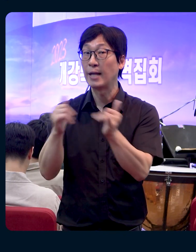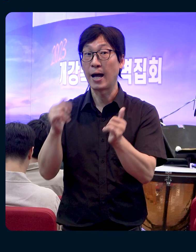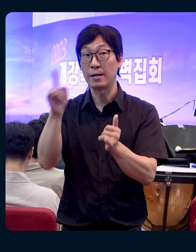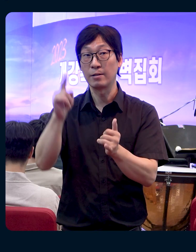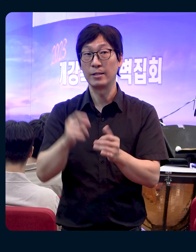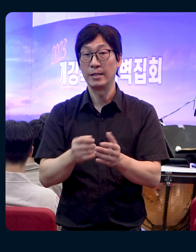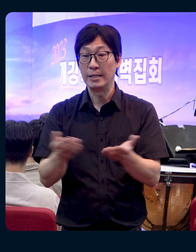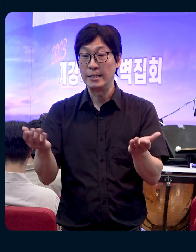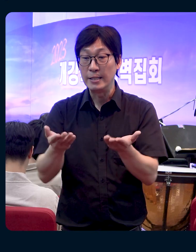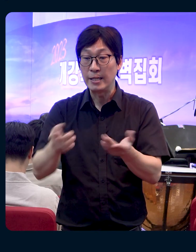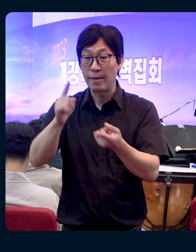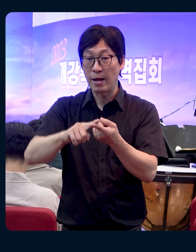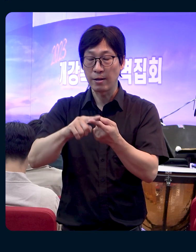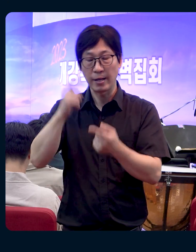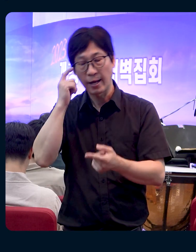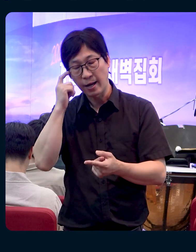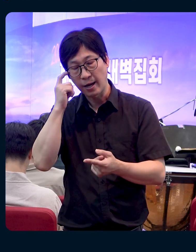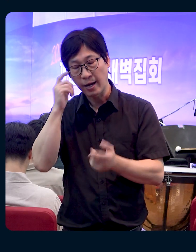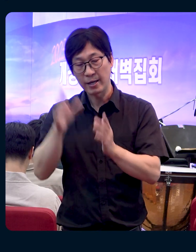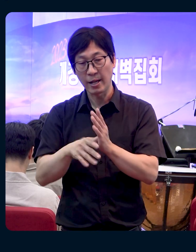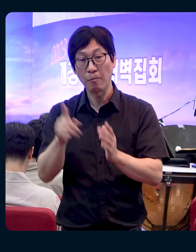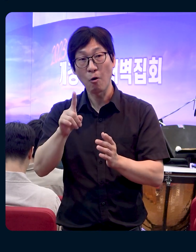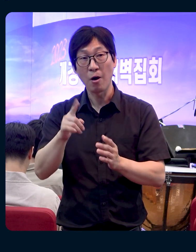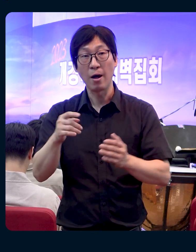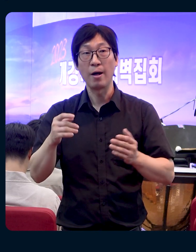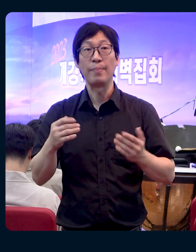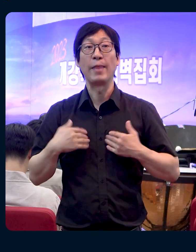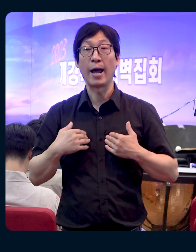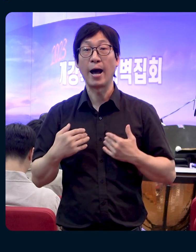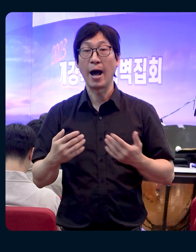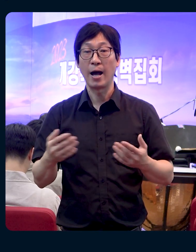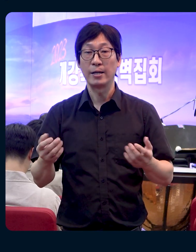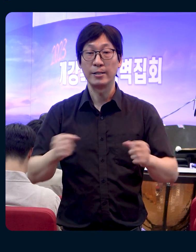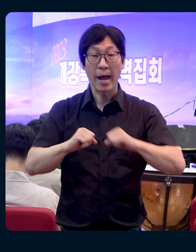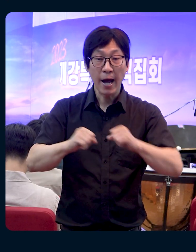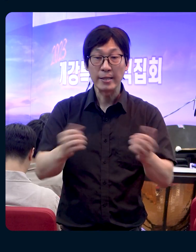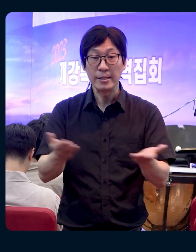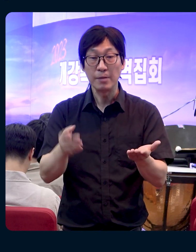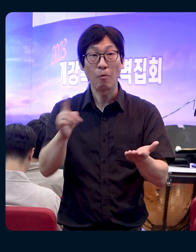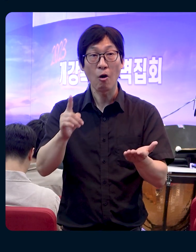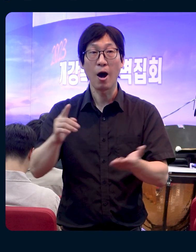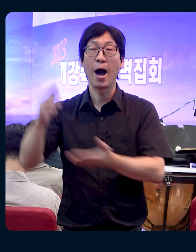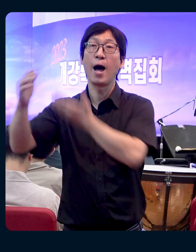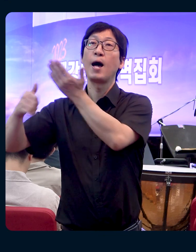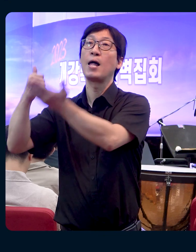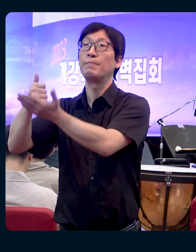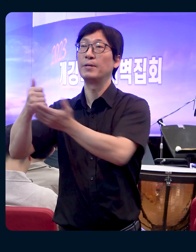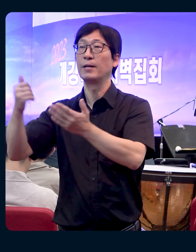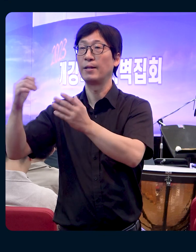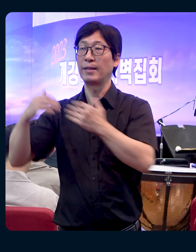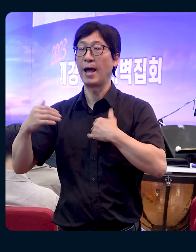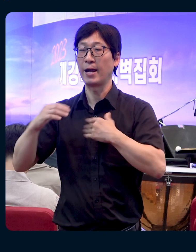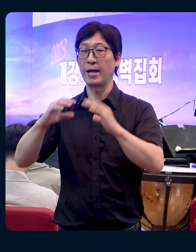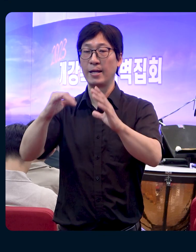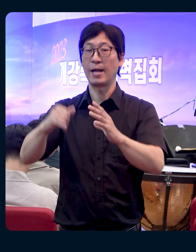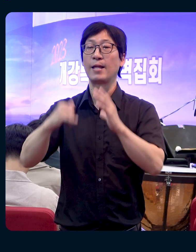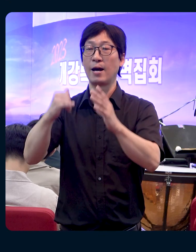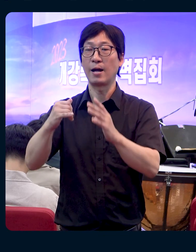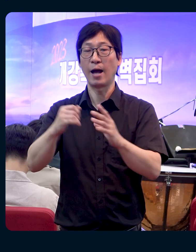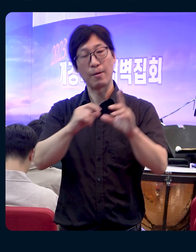잘 이해하려면 청지기 의식을 갖고 있어야 합니다. 하나님께서 이 세상, 내게 이 세상의 한 부분을